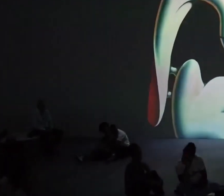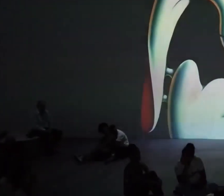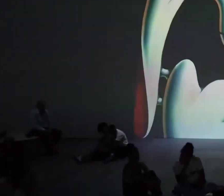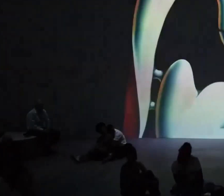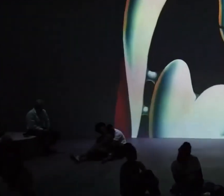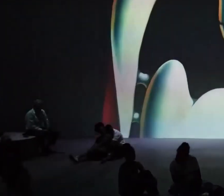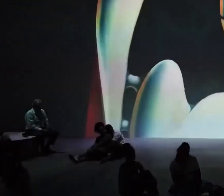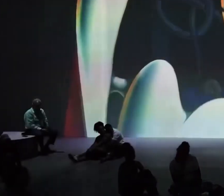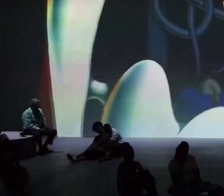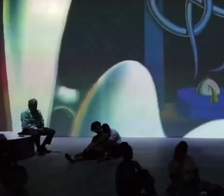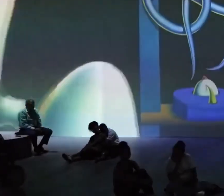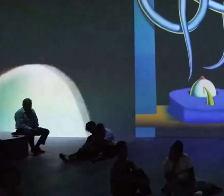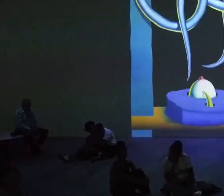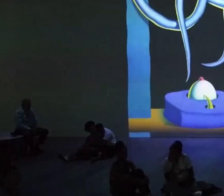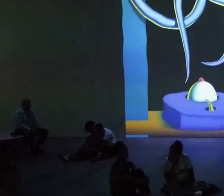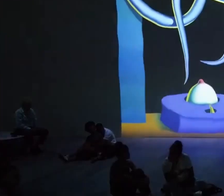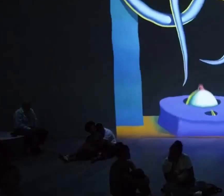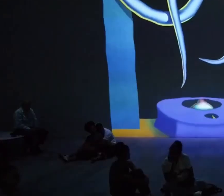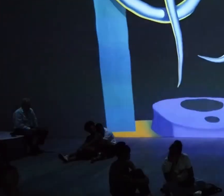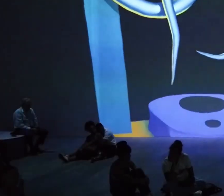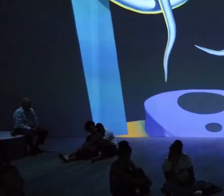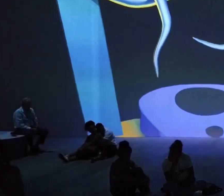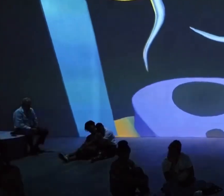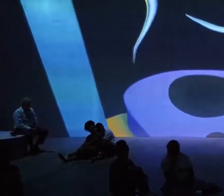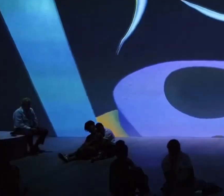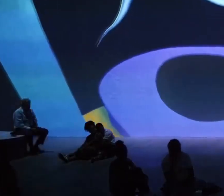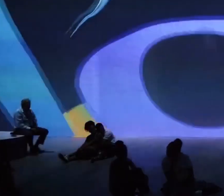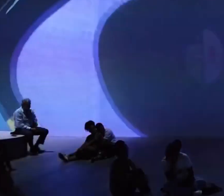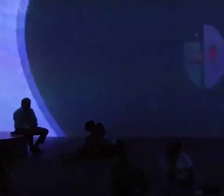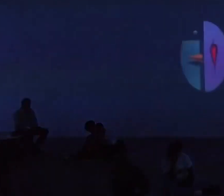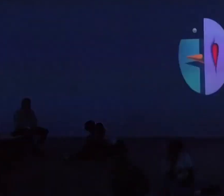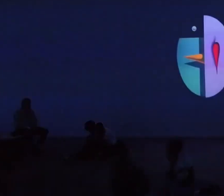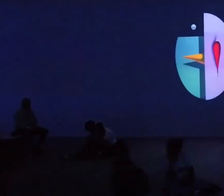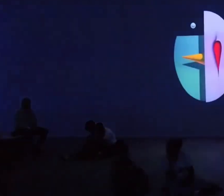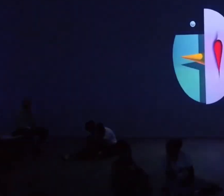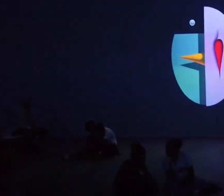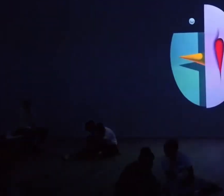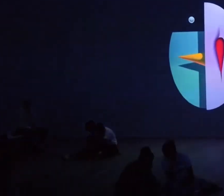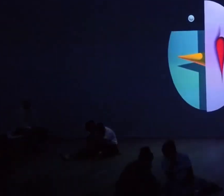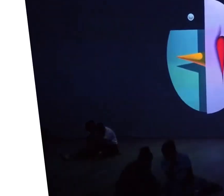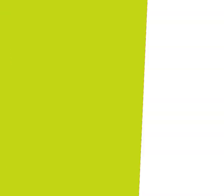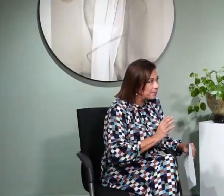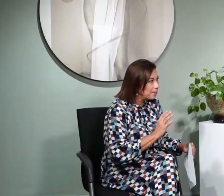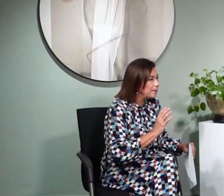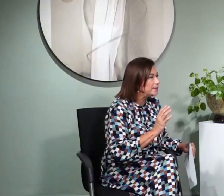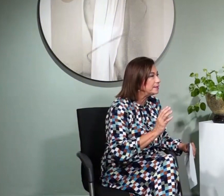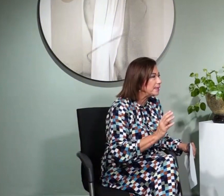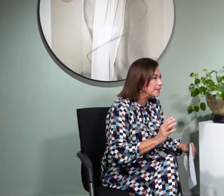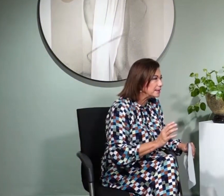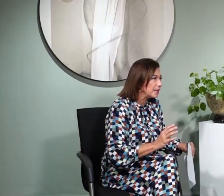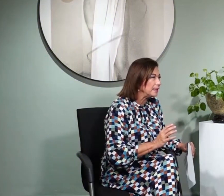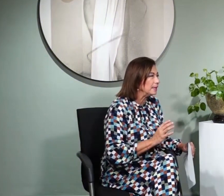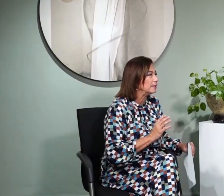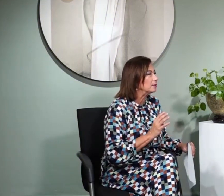todas las funciones de la exposición tovar surrealismo vivo de 11 de la mañana a 10 de la noche maestro